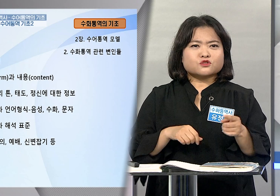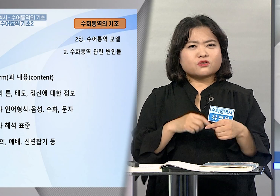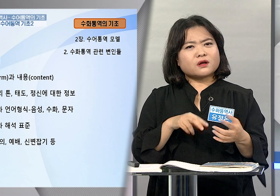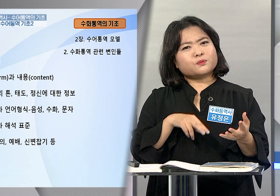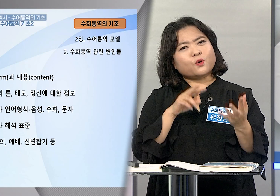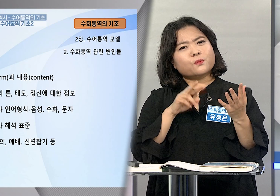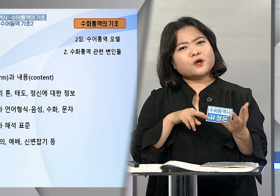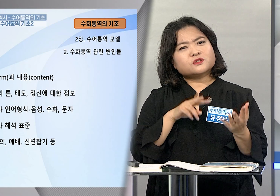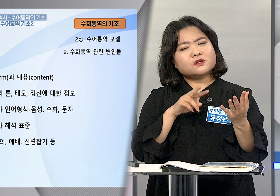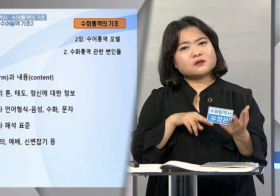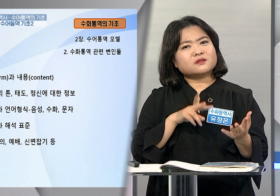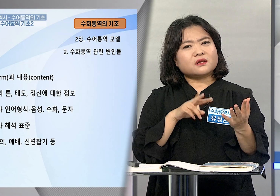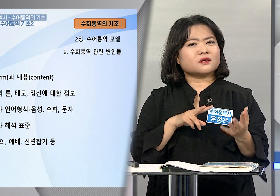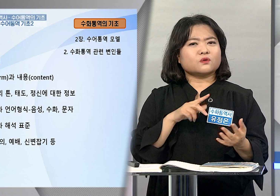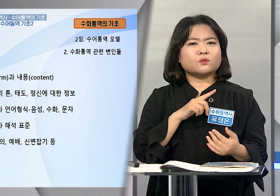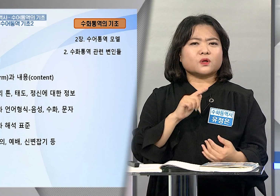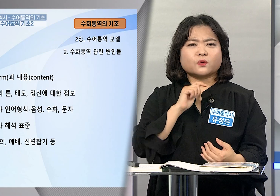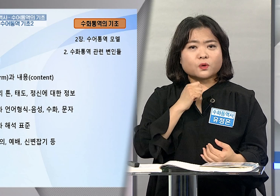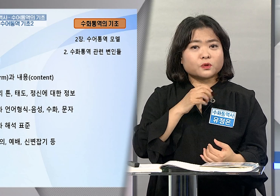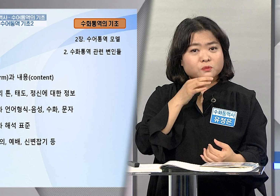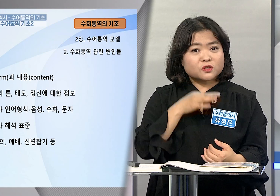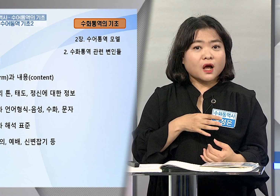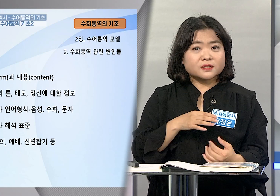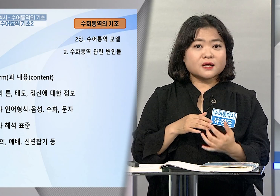수화를 보면서 읽어내는 게 너무나도 어렵고 힘들어하는